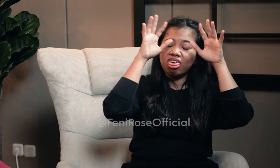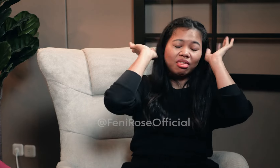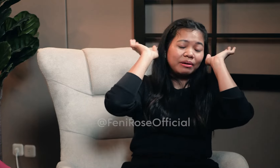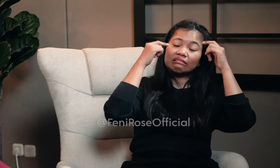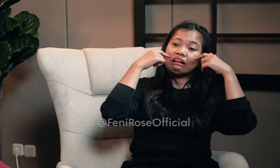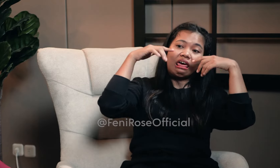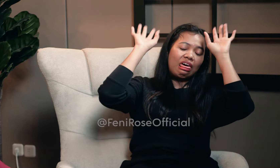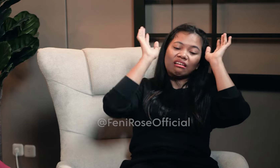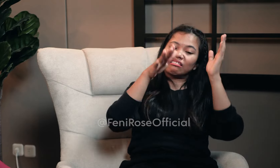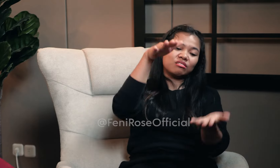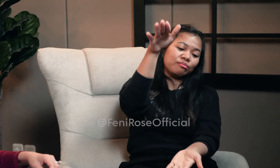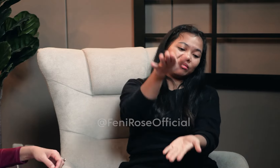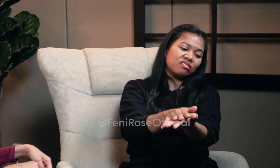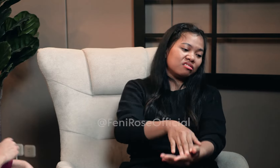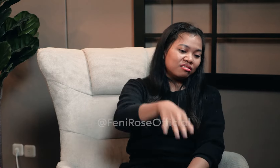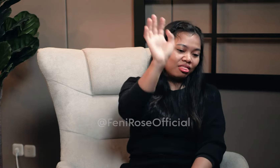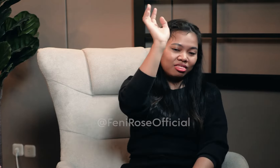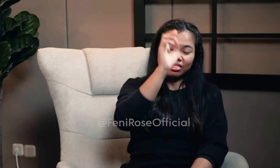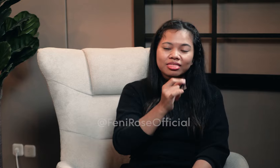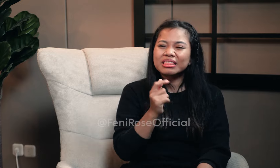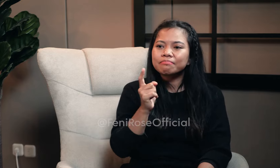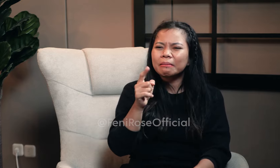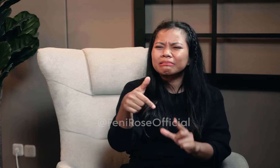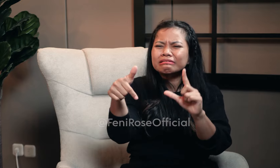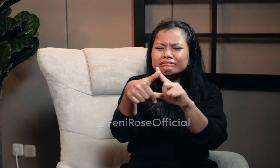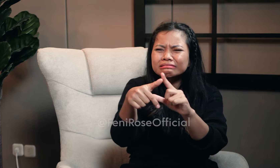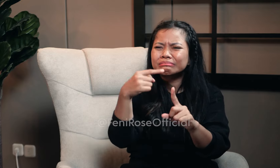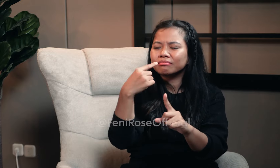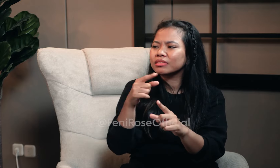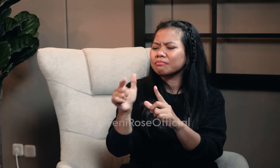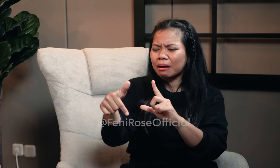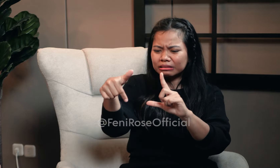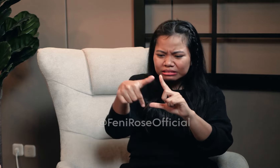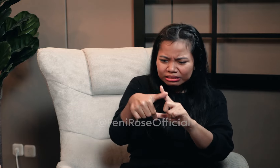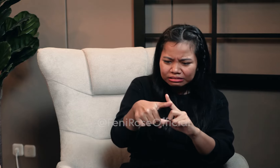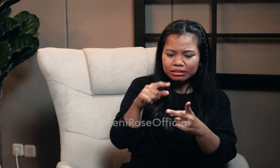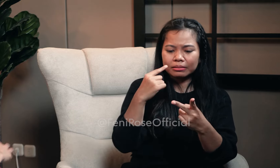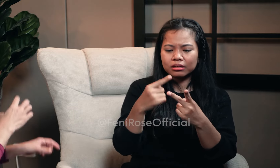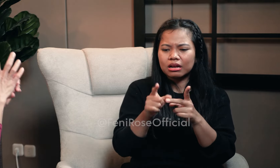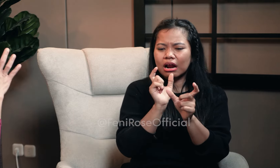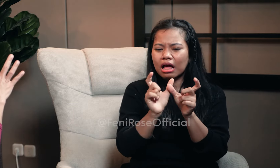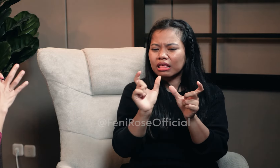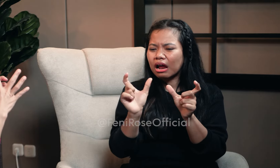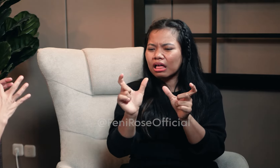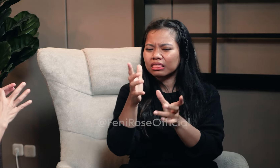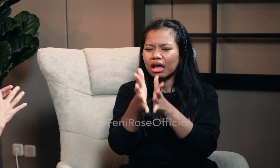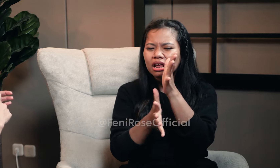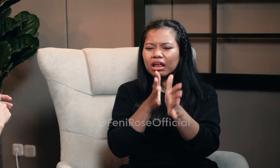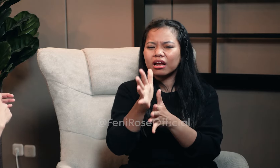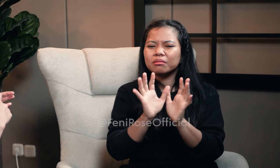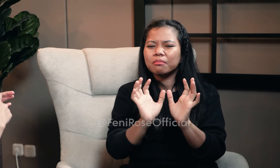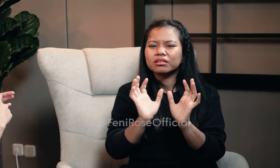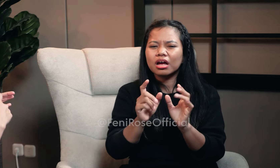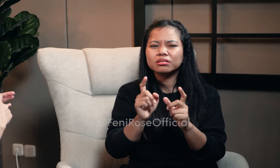menit saya merasa lelah Saya mata saya capek-capek Kenapa pertama kolomnya terlalu kecilcil plus isyarat